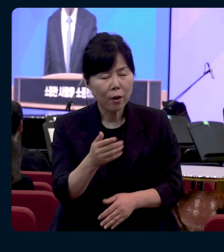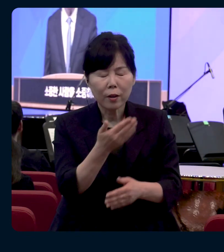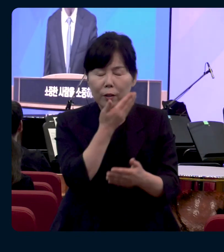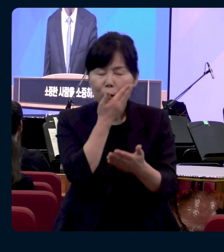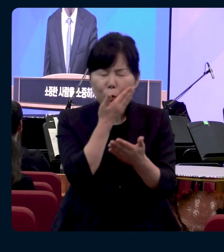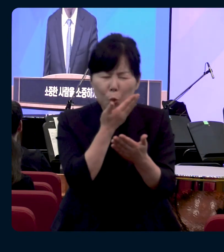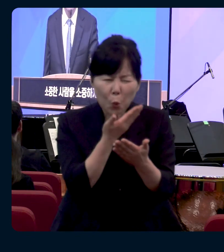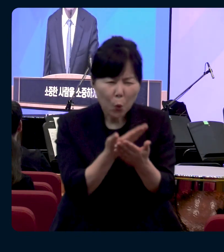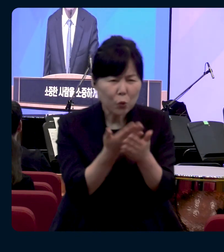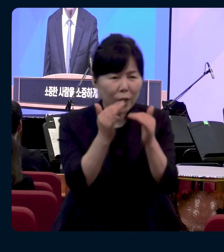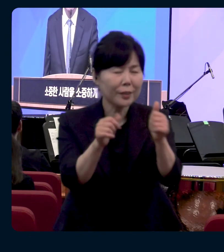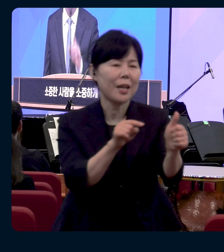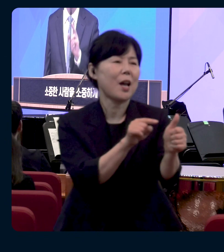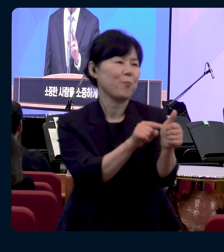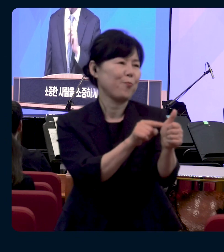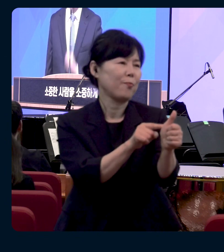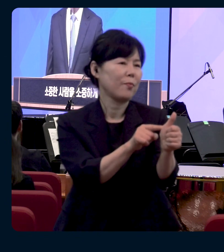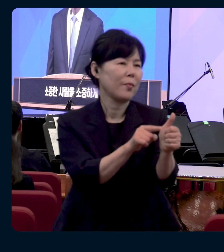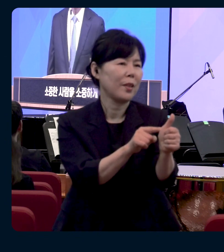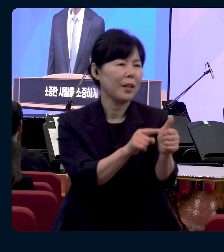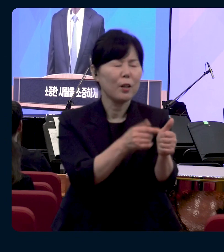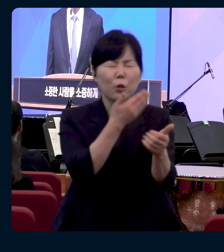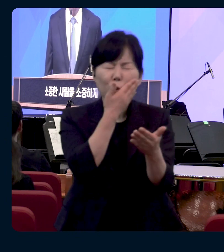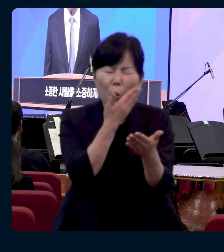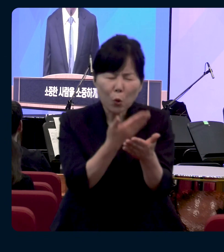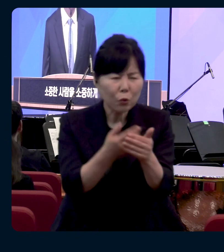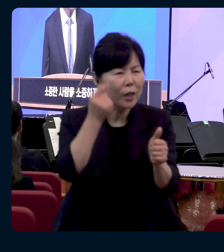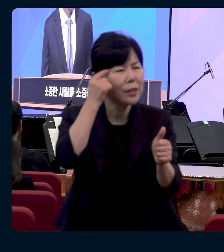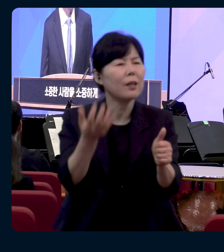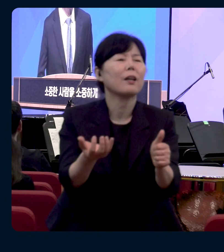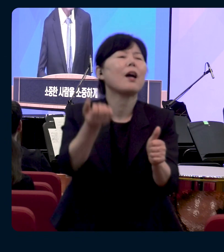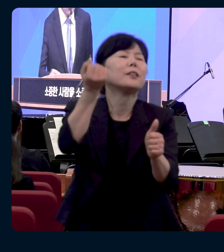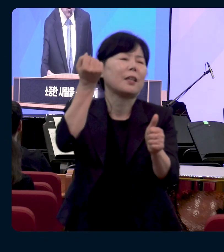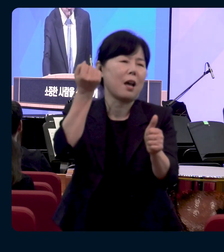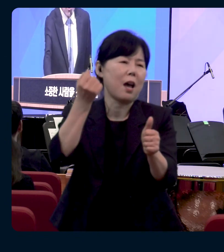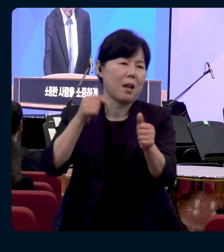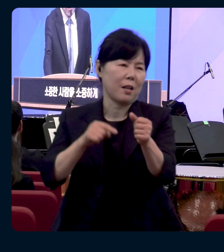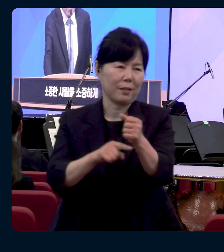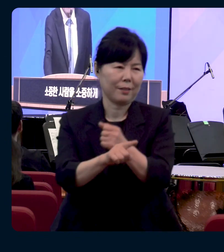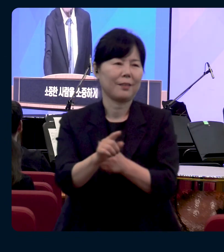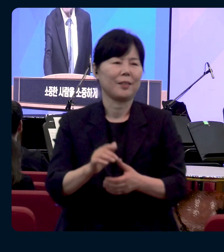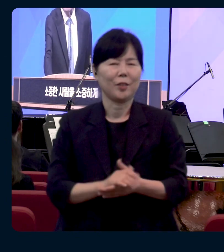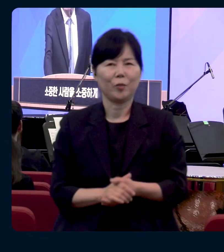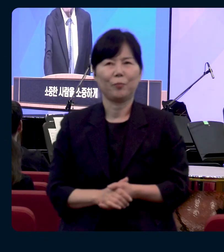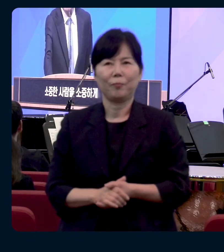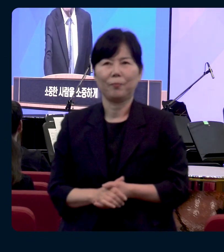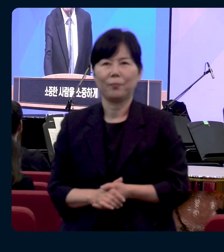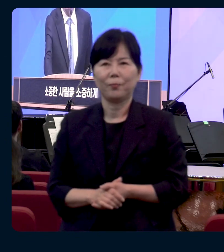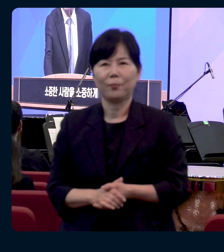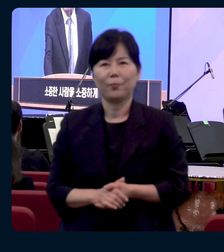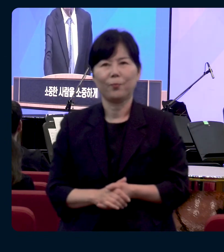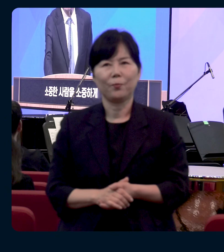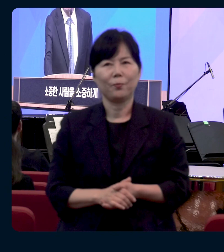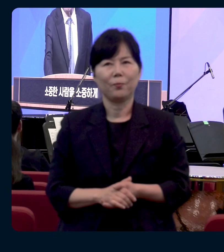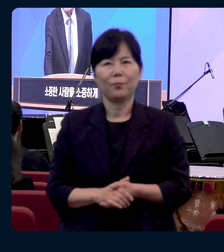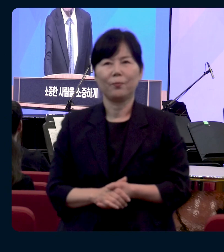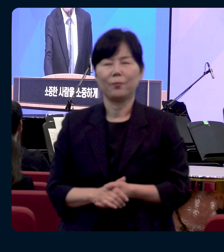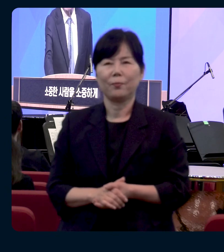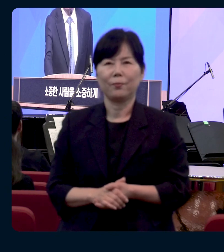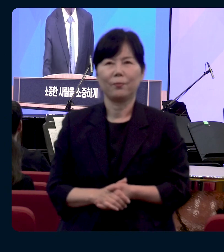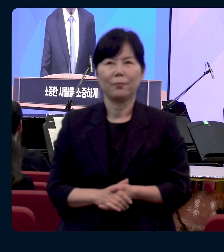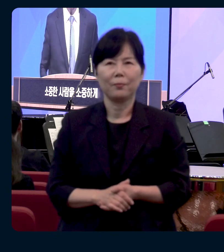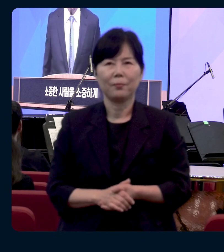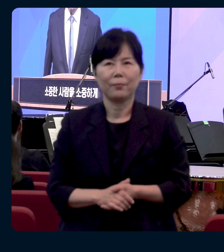사람을 소중하게 라는 메시지입니다. 소중한 사람을 소중하게 라는 메시지를 지금 주시려고 하는